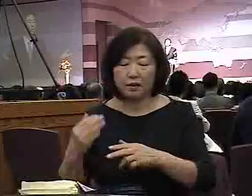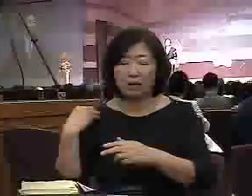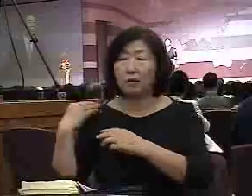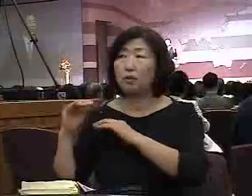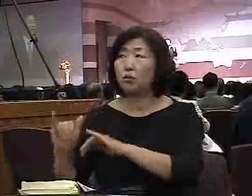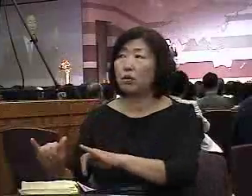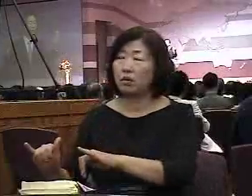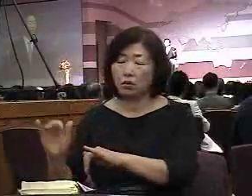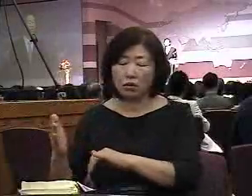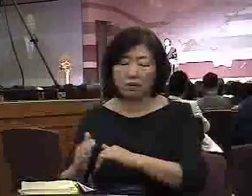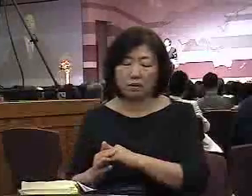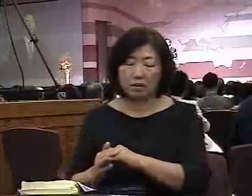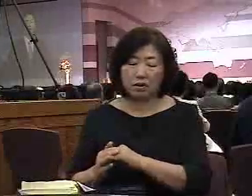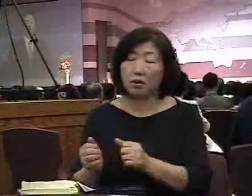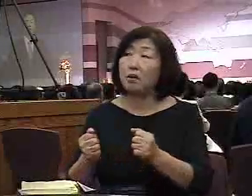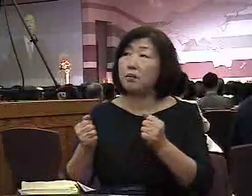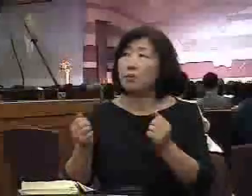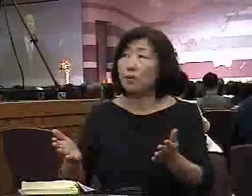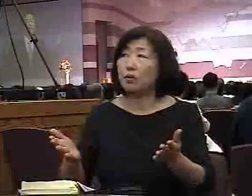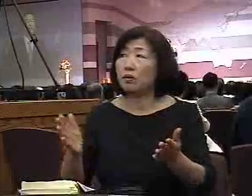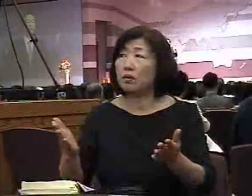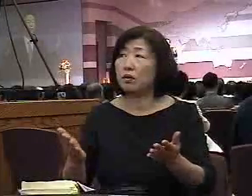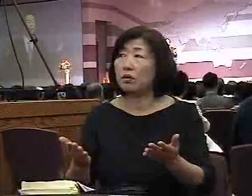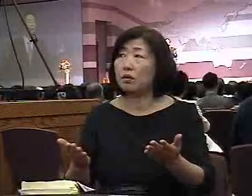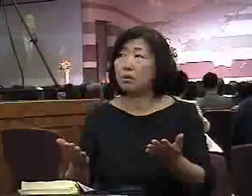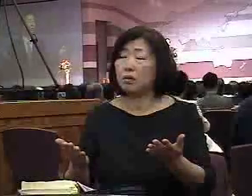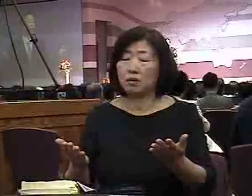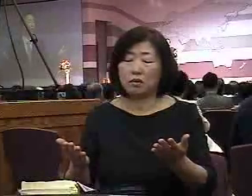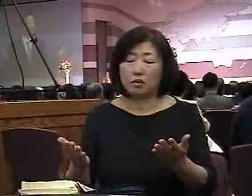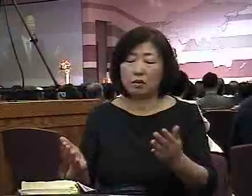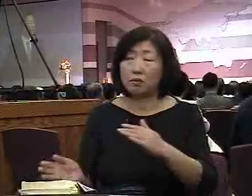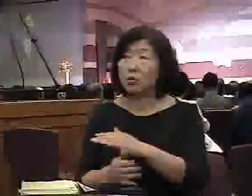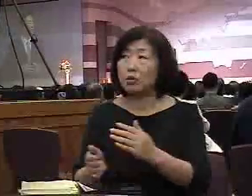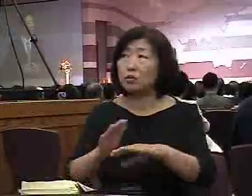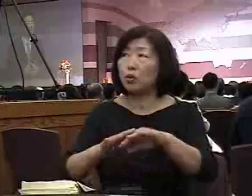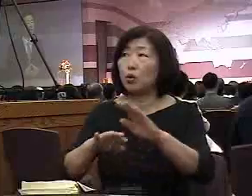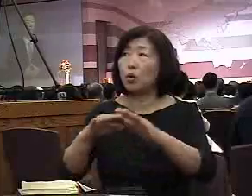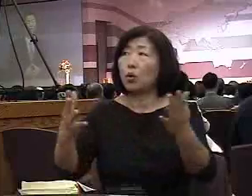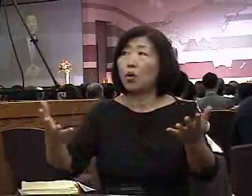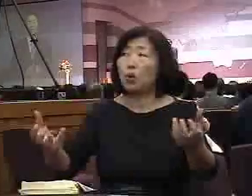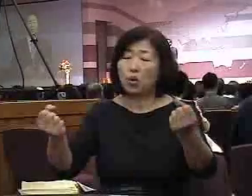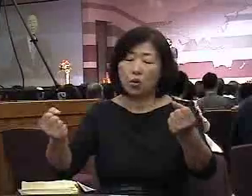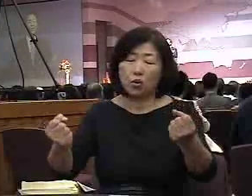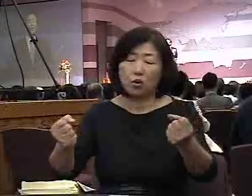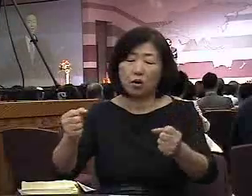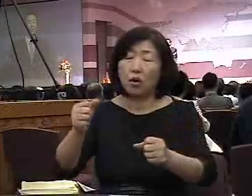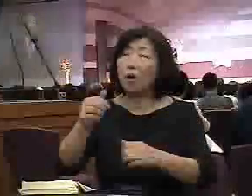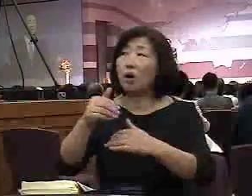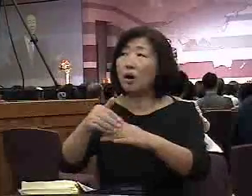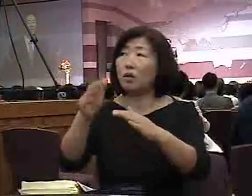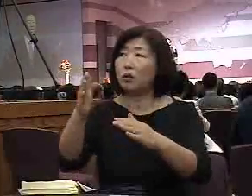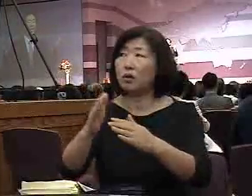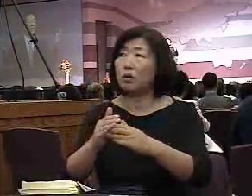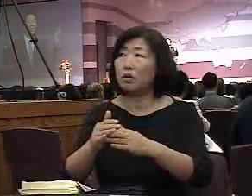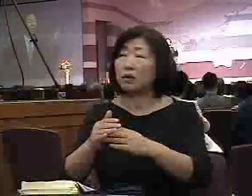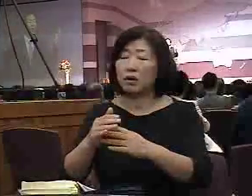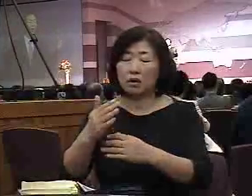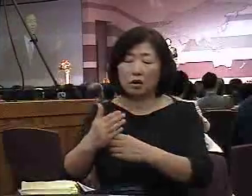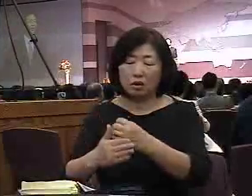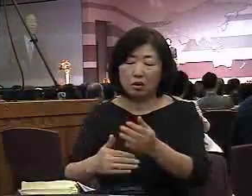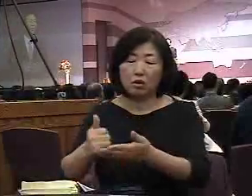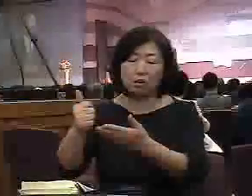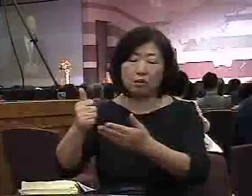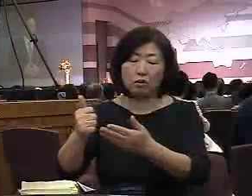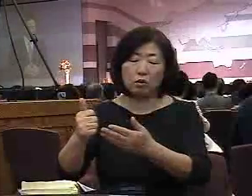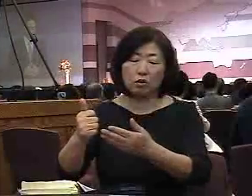합니다. 펴야 합니다. 줄을 향해서 그 빈손 들고 앞에 나가야 합니다. 그래야 주님께서 그 손에 하나님의